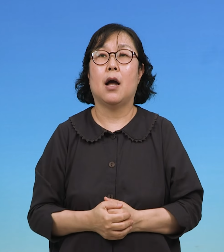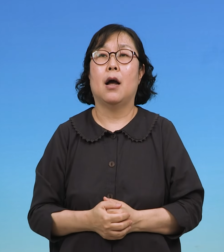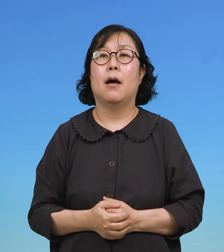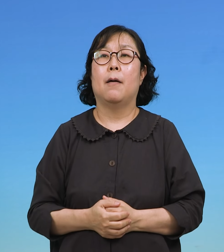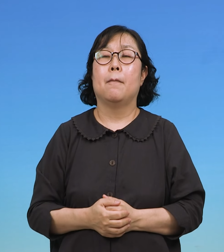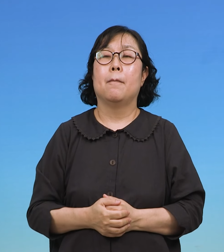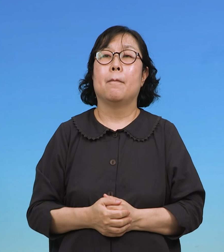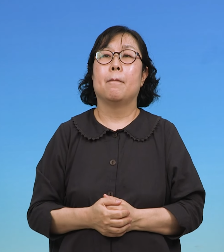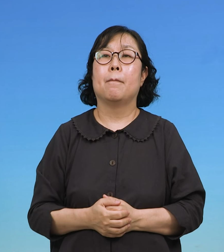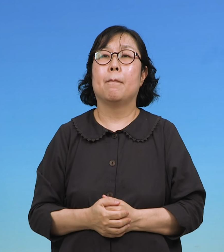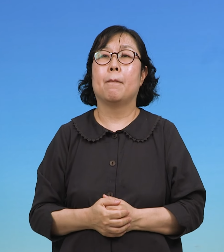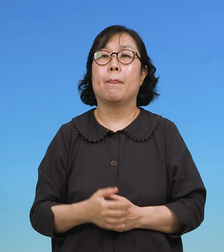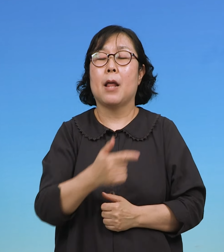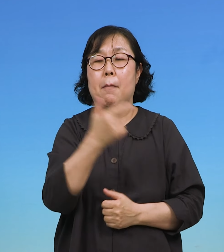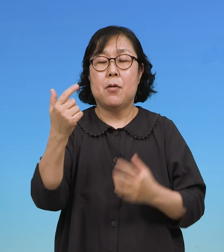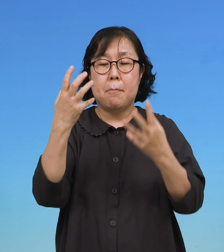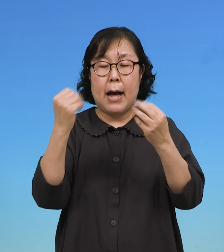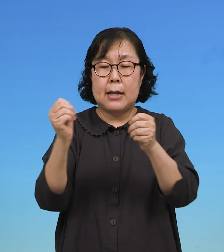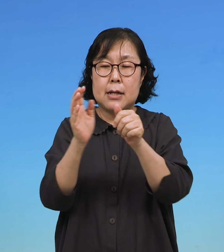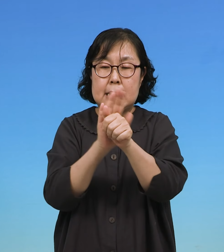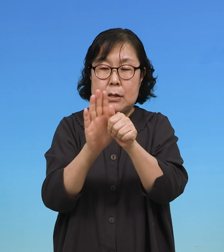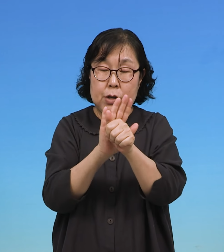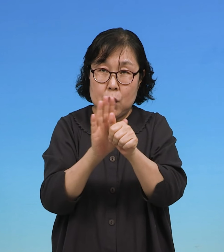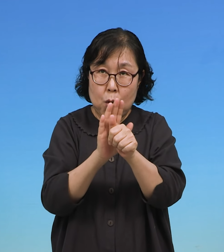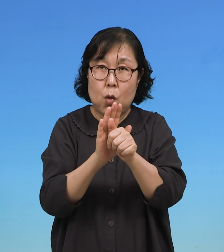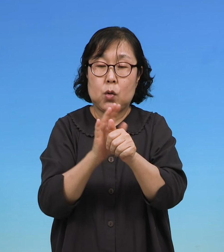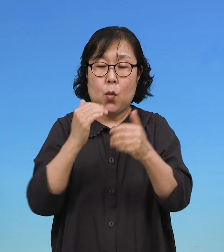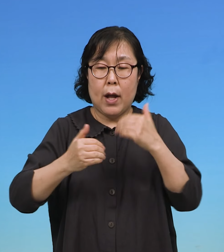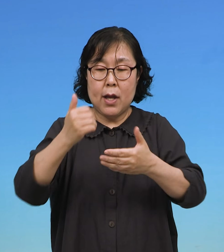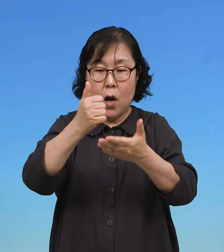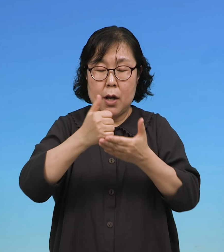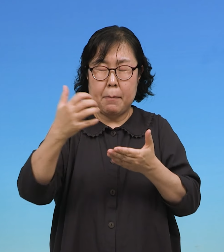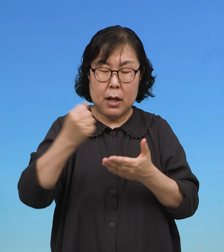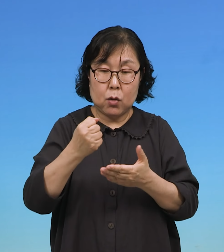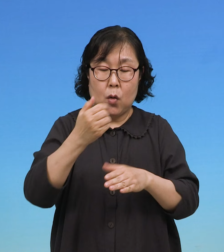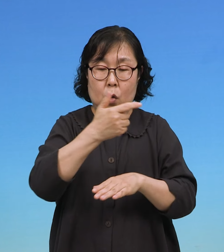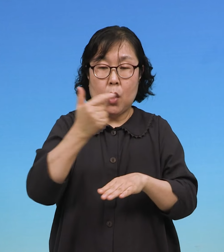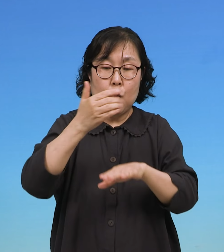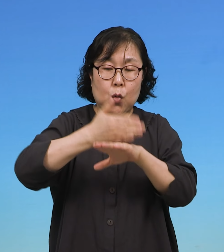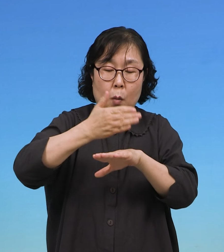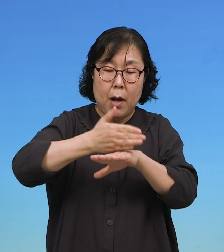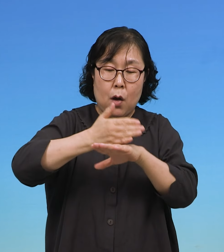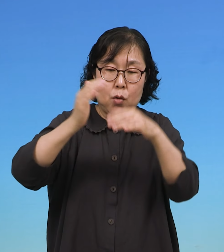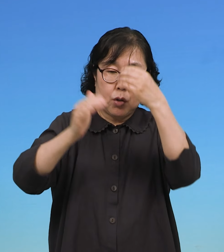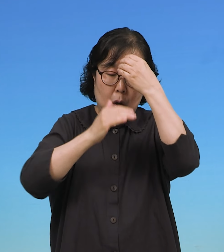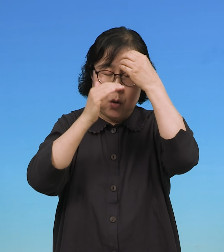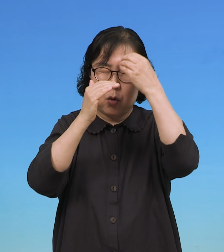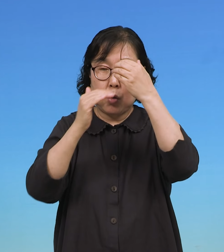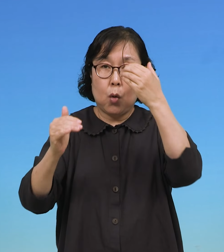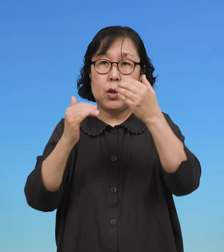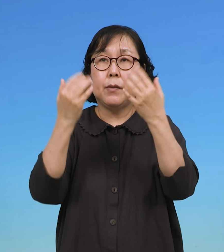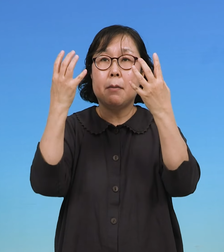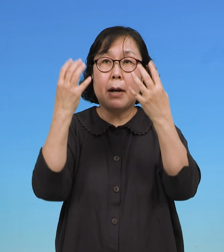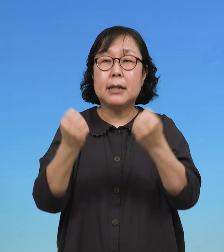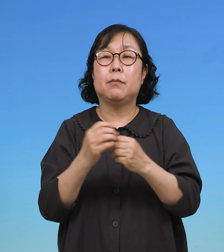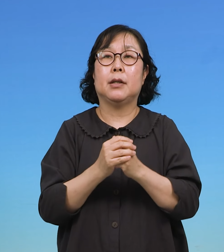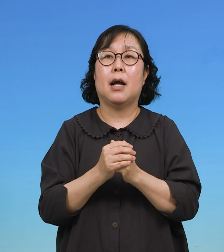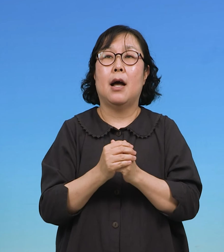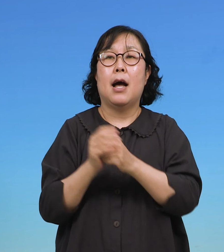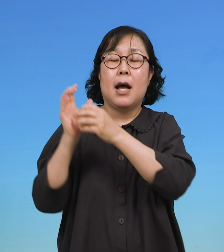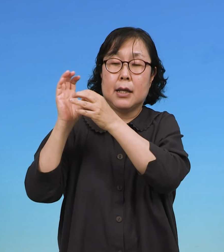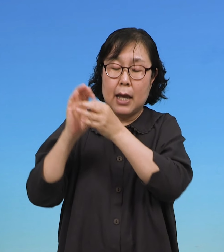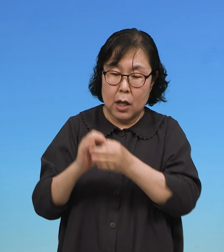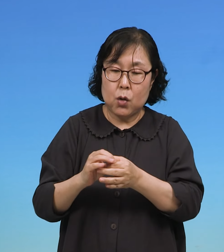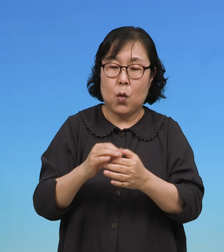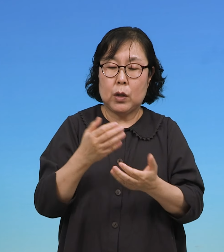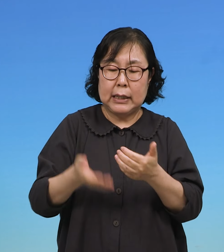제가 너무너무 많은 환대를 받아 누리고 너무 고마운 성도님들, 이렇게 부족한 목사인데도